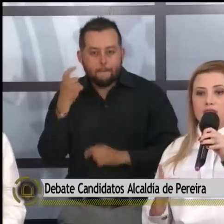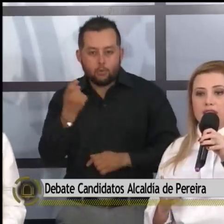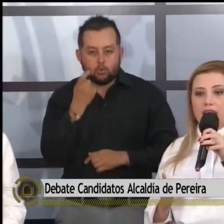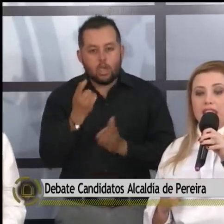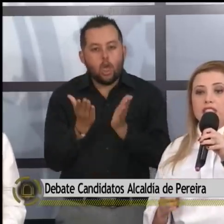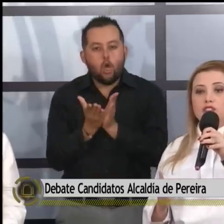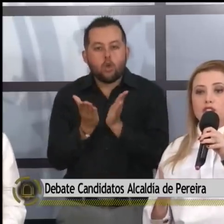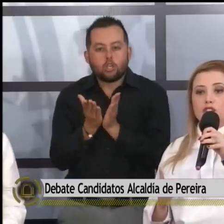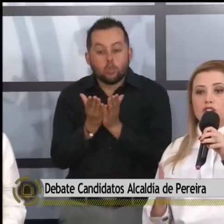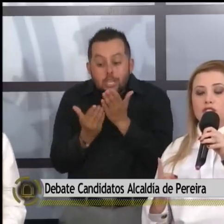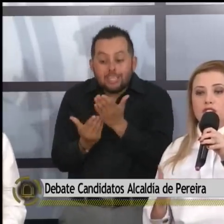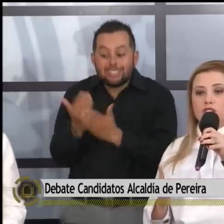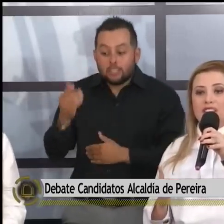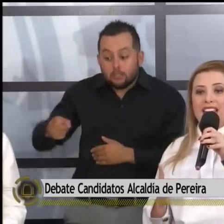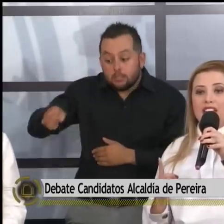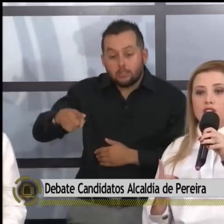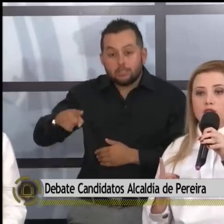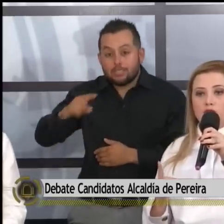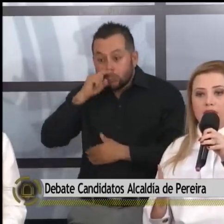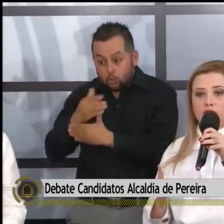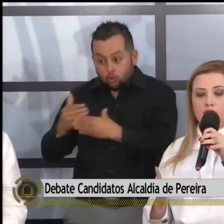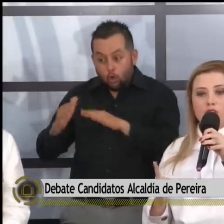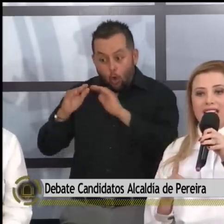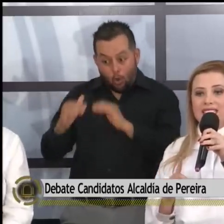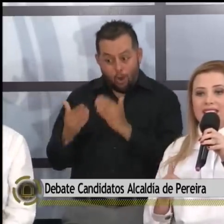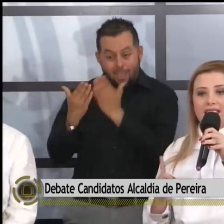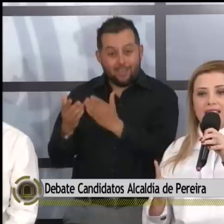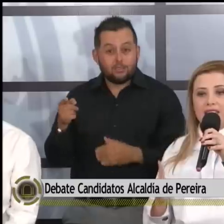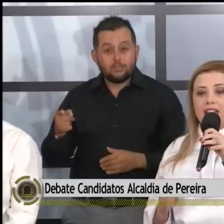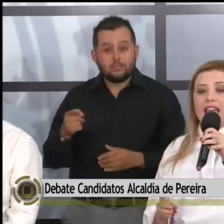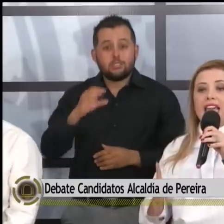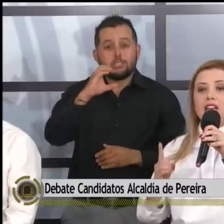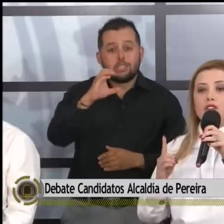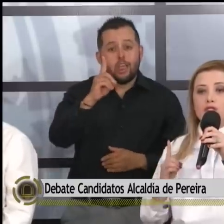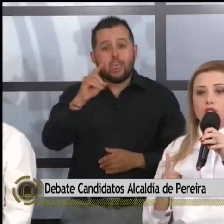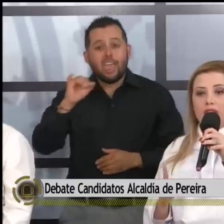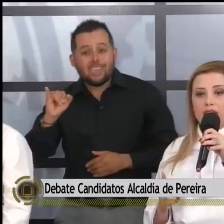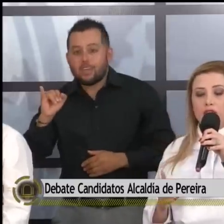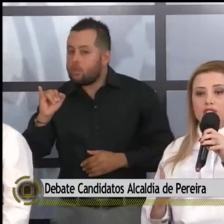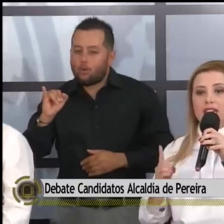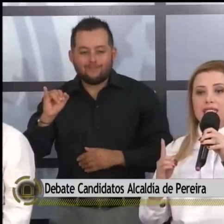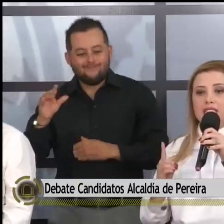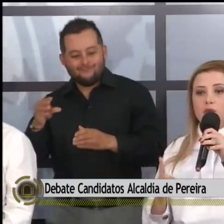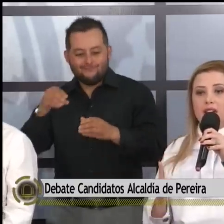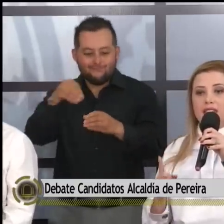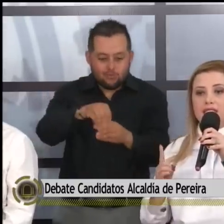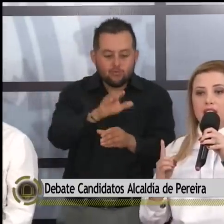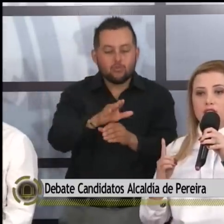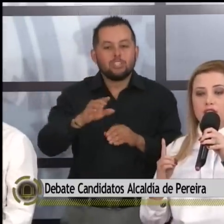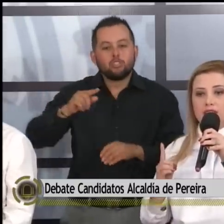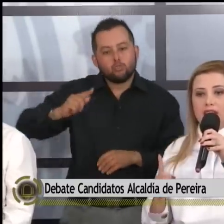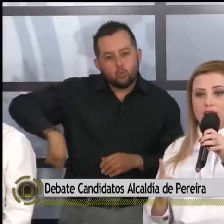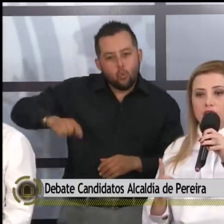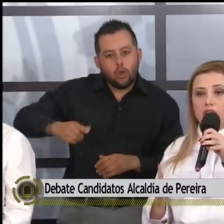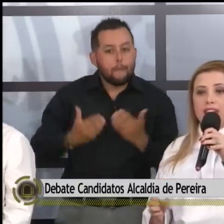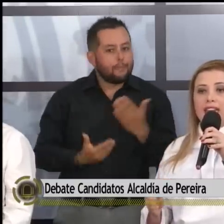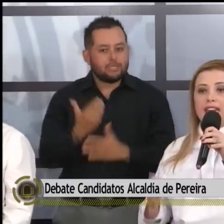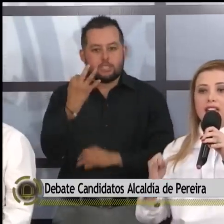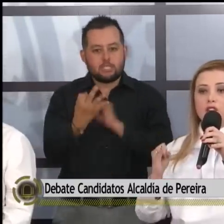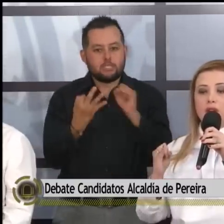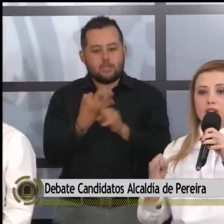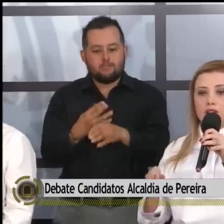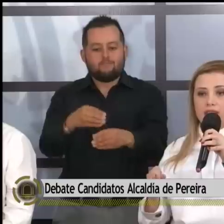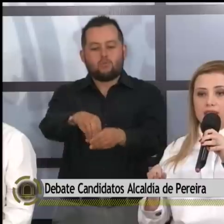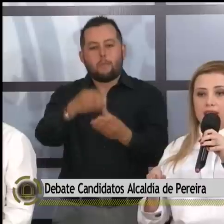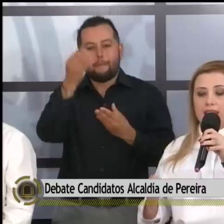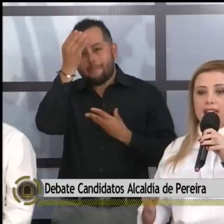educación inicial. Todos los niños en los colegios, no en el CDI, en los colegios, en las escuelas desde los 3 años,